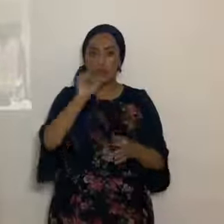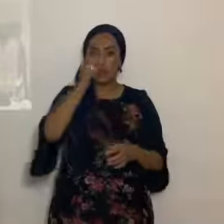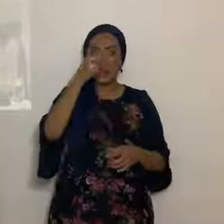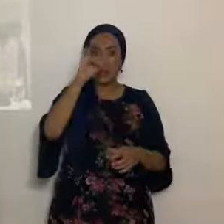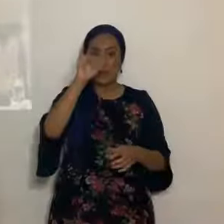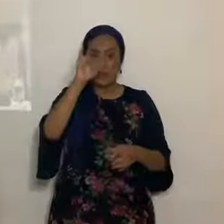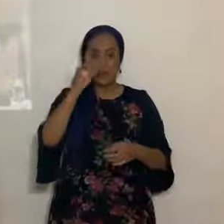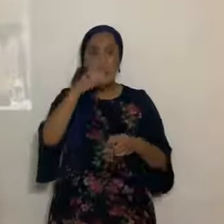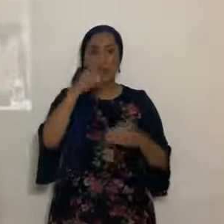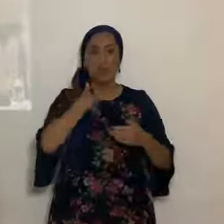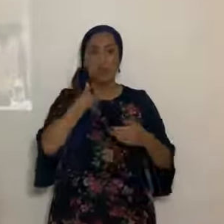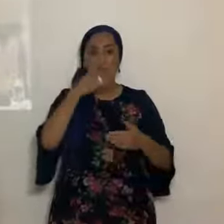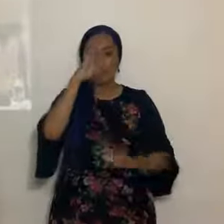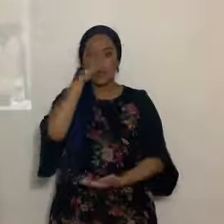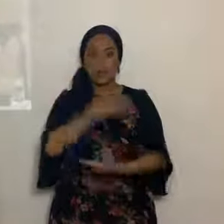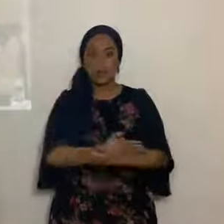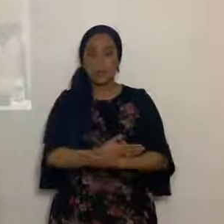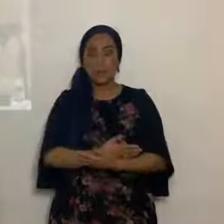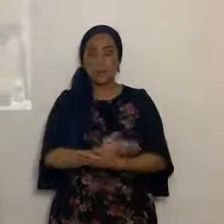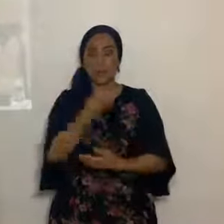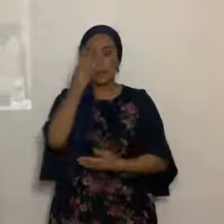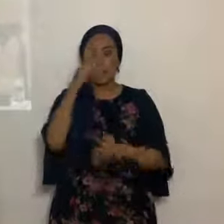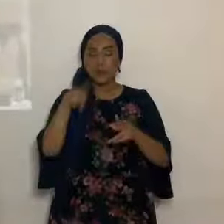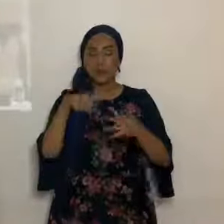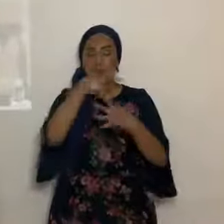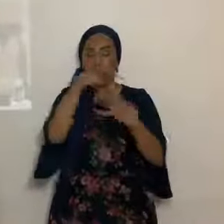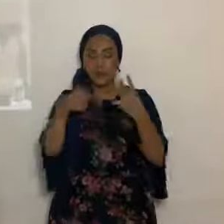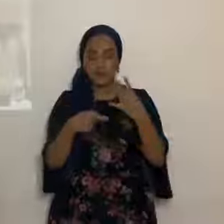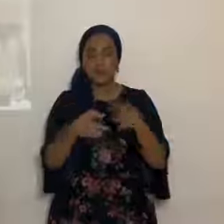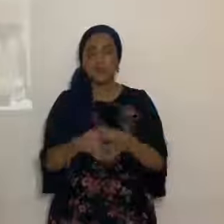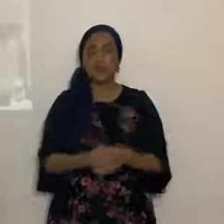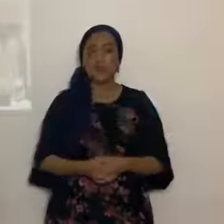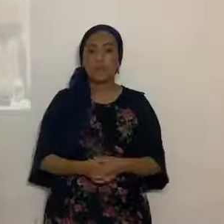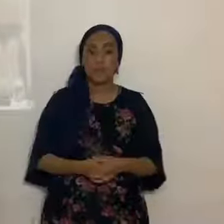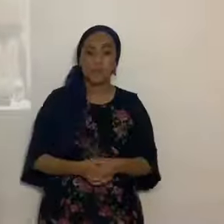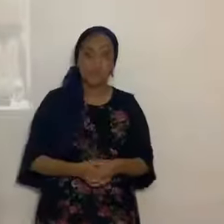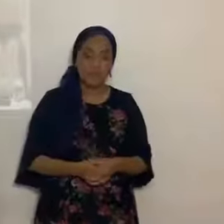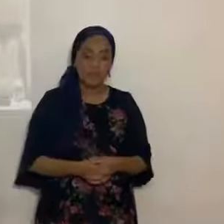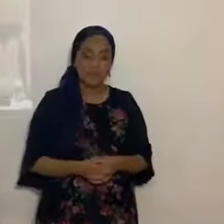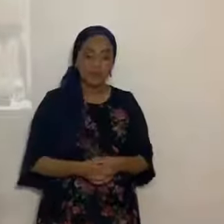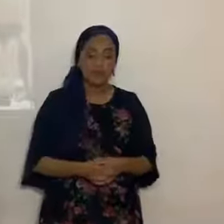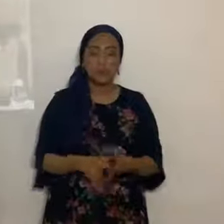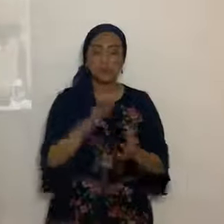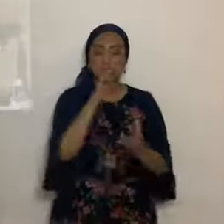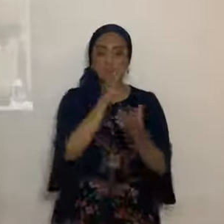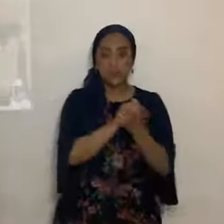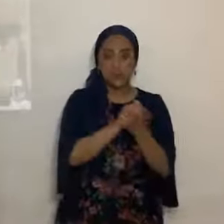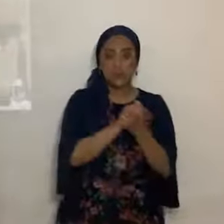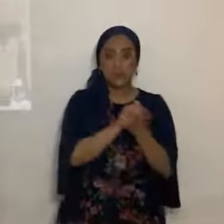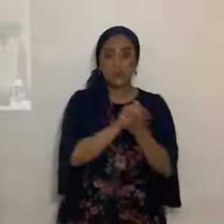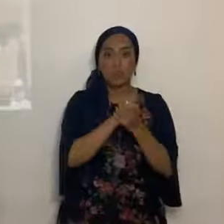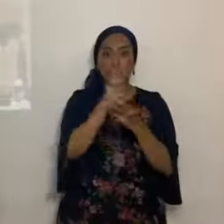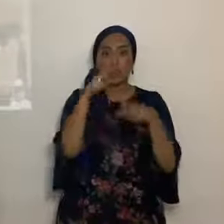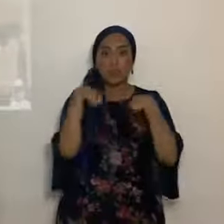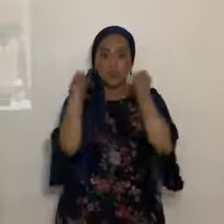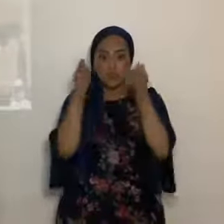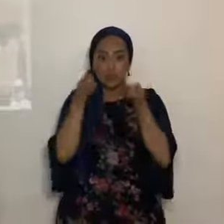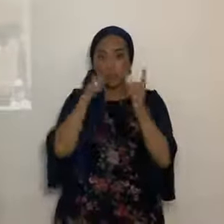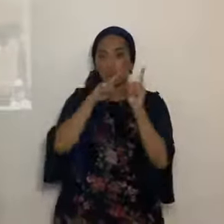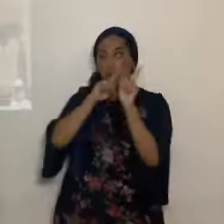Ahías, y tenemos al niño. Son 4 personajes. Bueno, entonces la esposa de Jeroboam se disfraza y va a